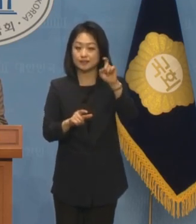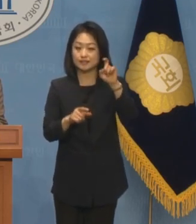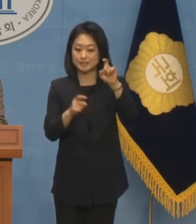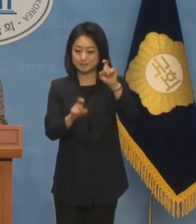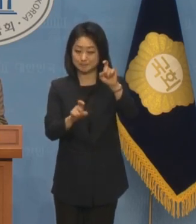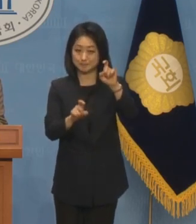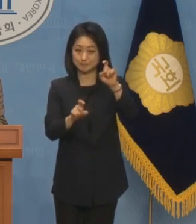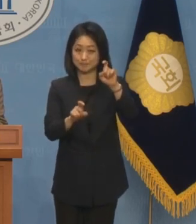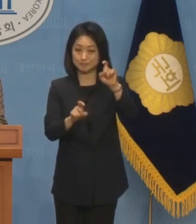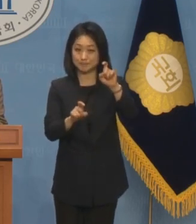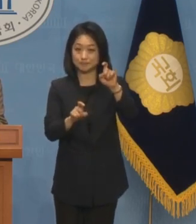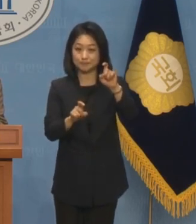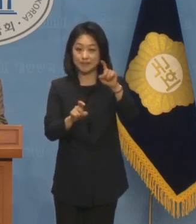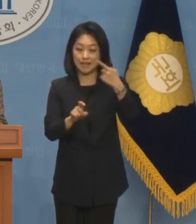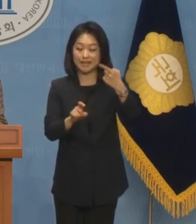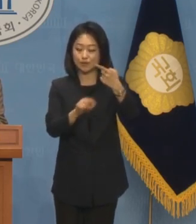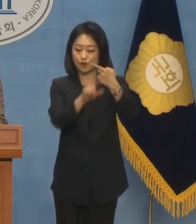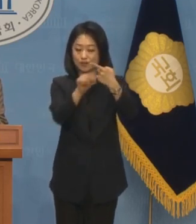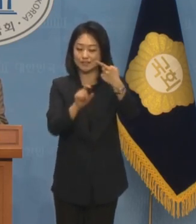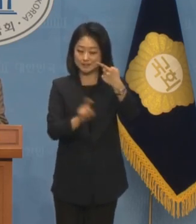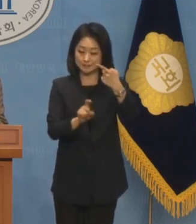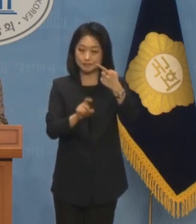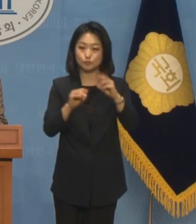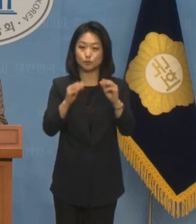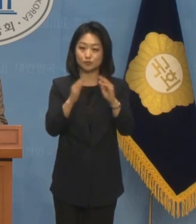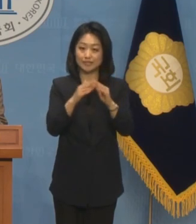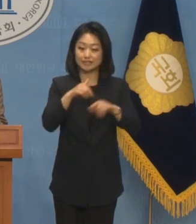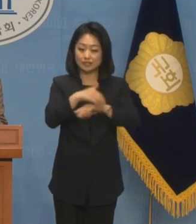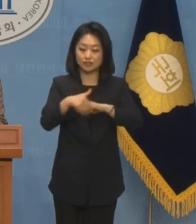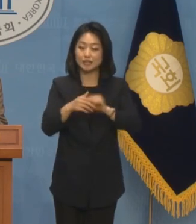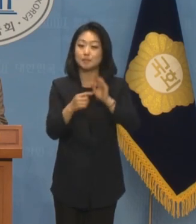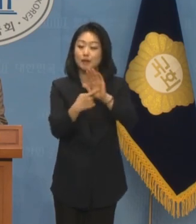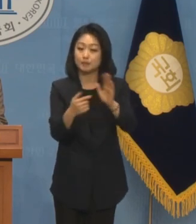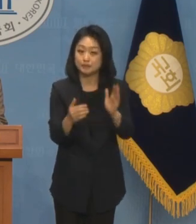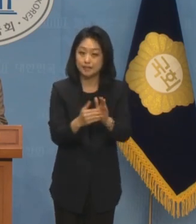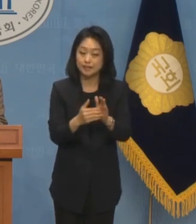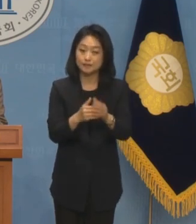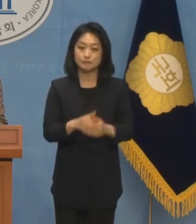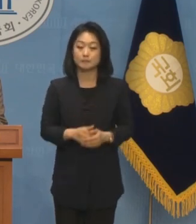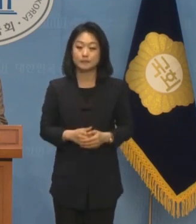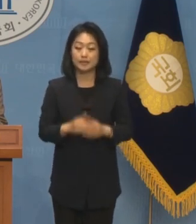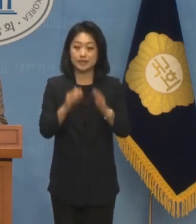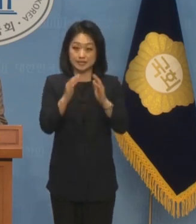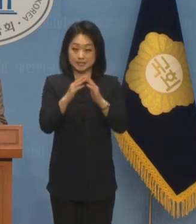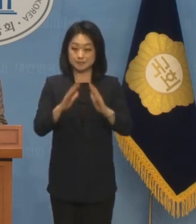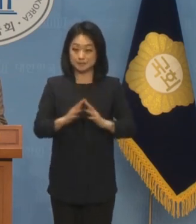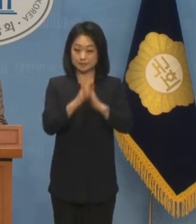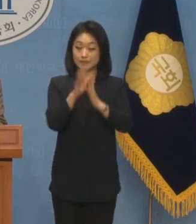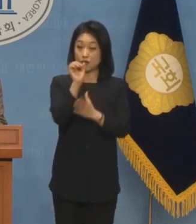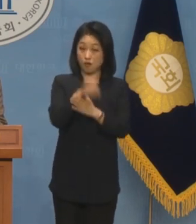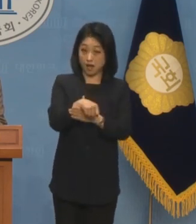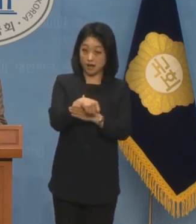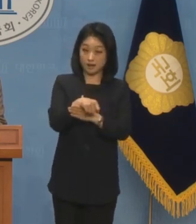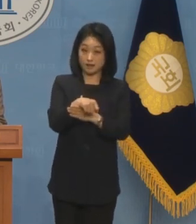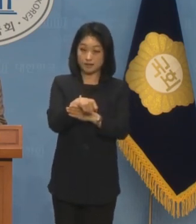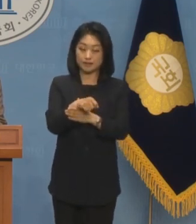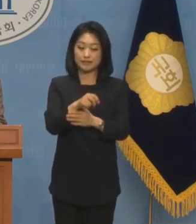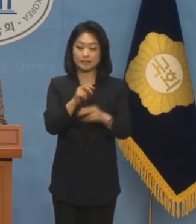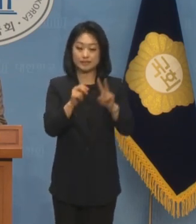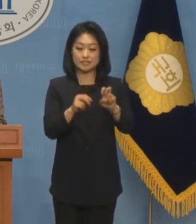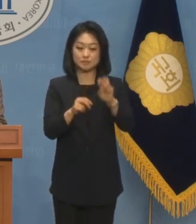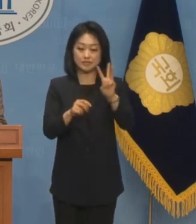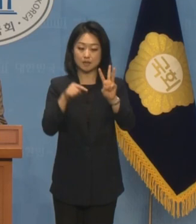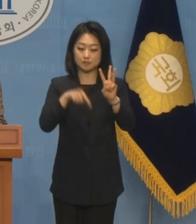등을 수립해 발표했습니다 준공 실적을 보면 전년 대비로 원래 약 23.5%